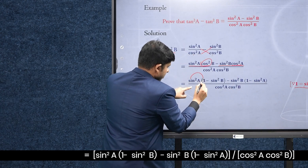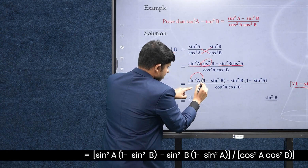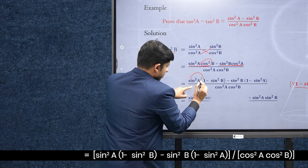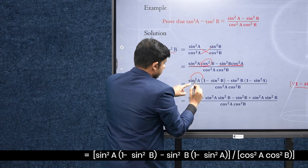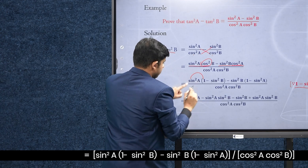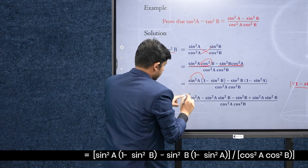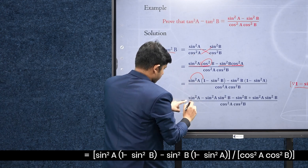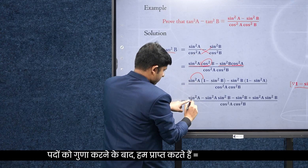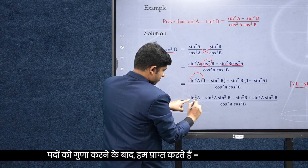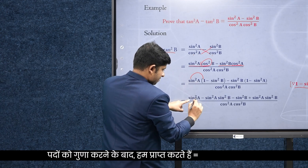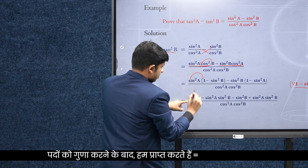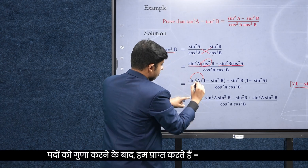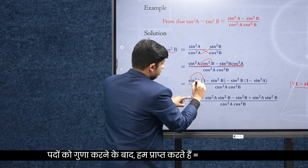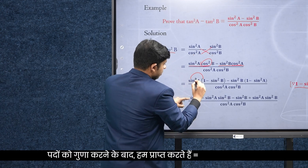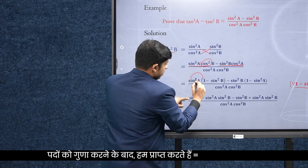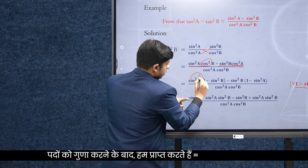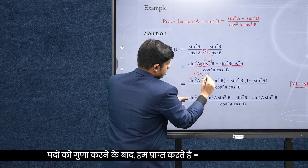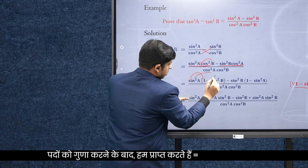2b पदों को गुना करके बाद